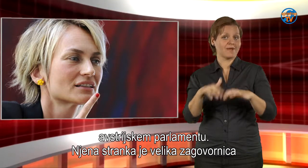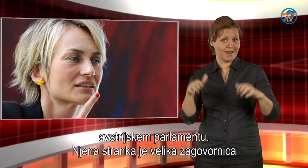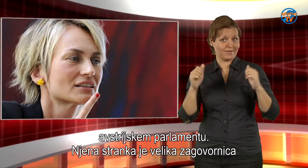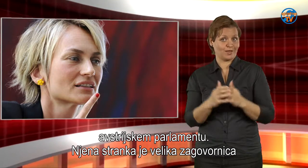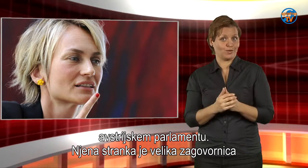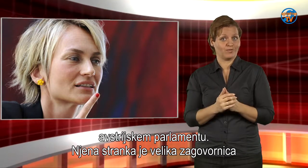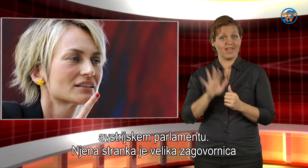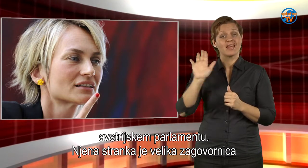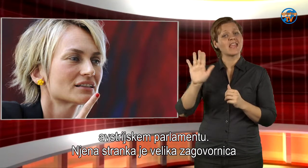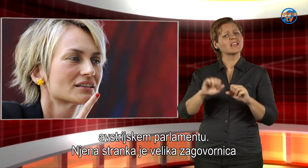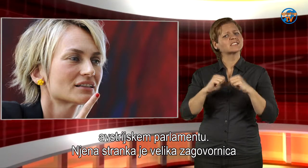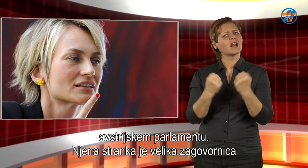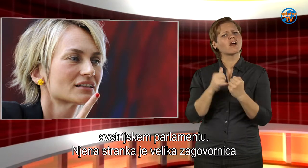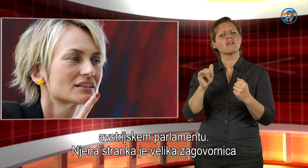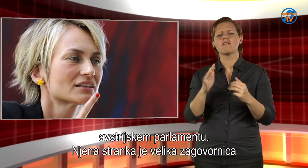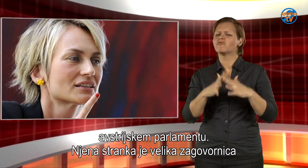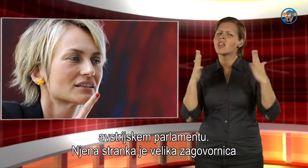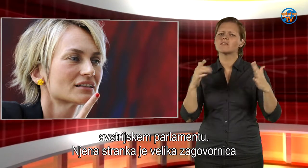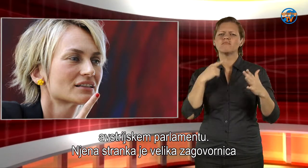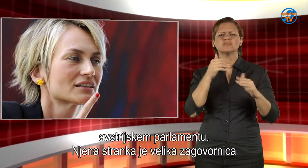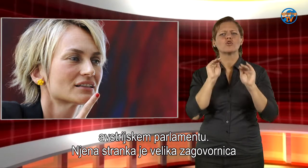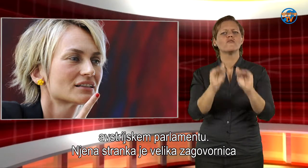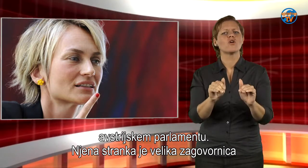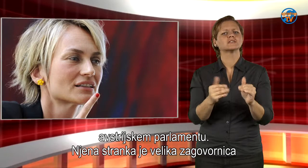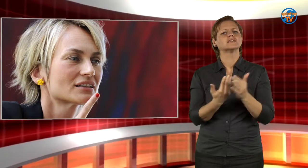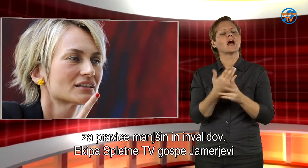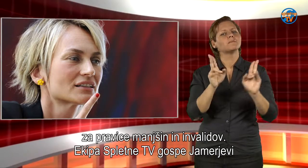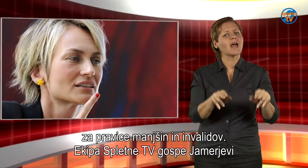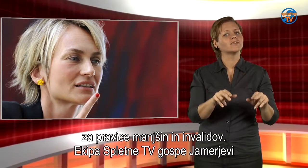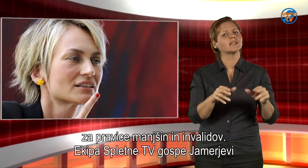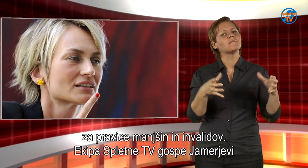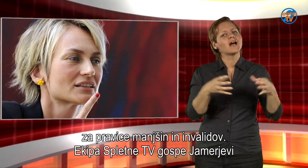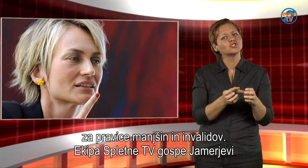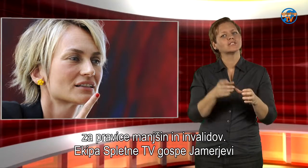parlamentu. Njena stranka je bila velika zagovornica za pravice manjšin in invalidov.